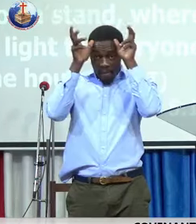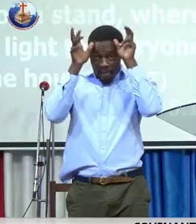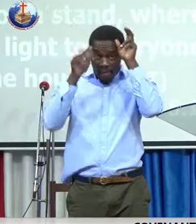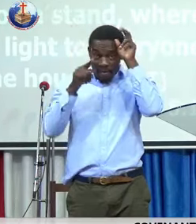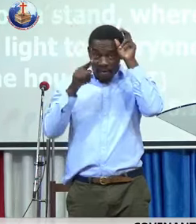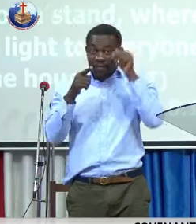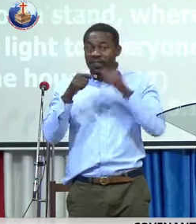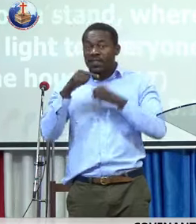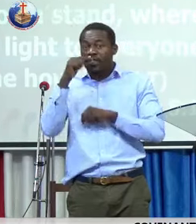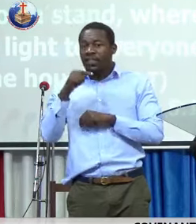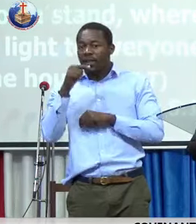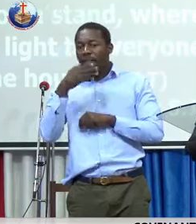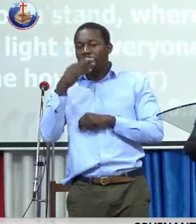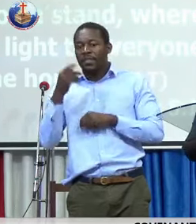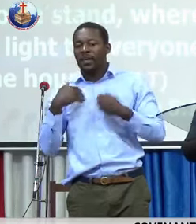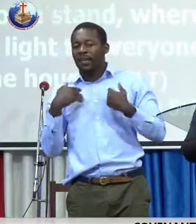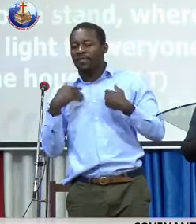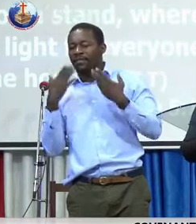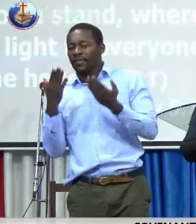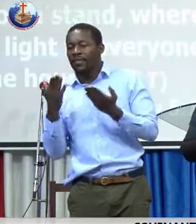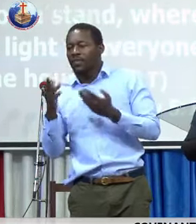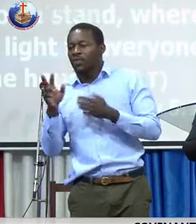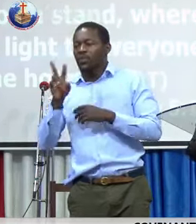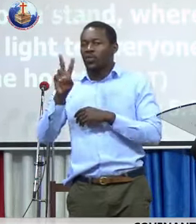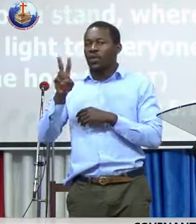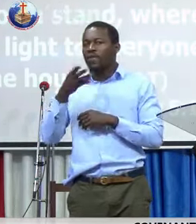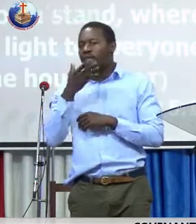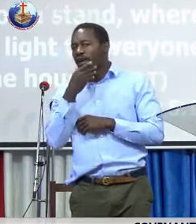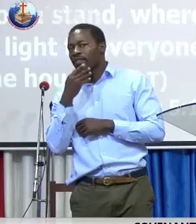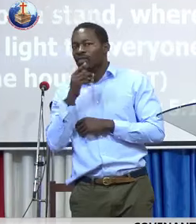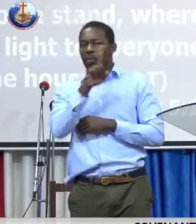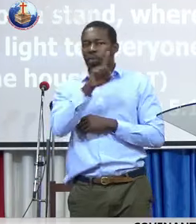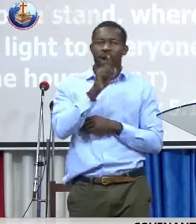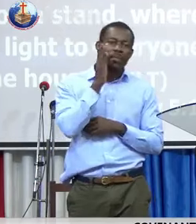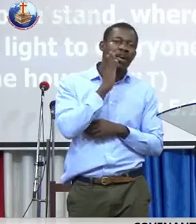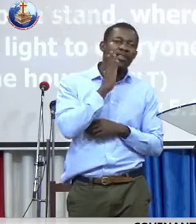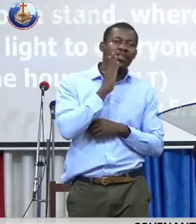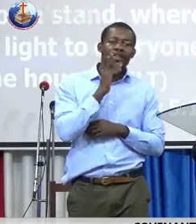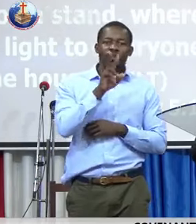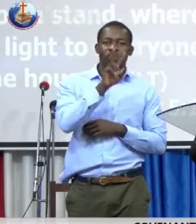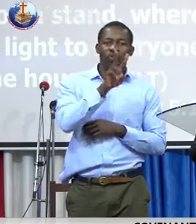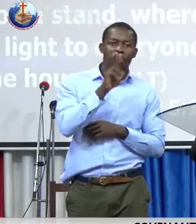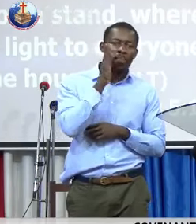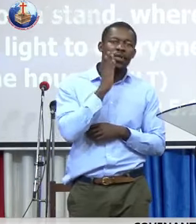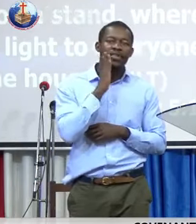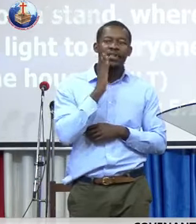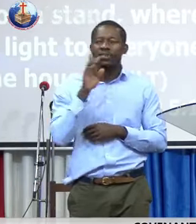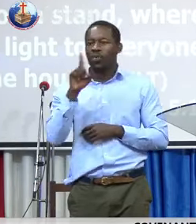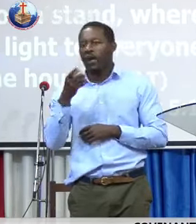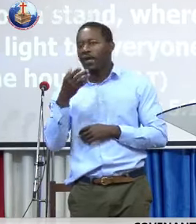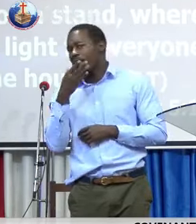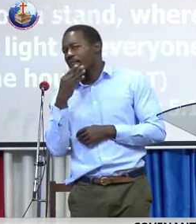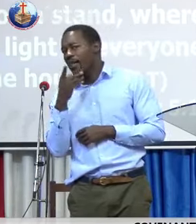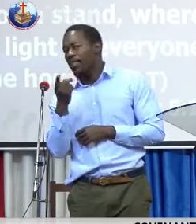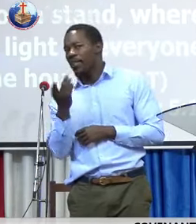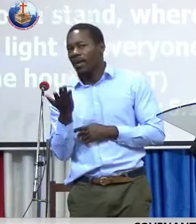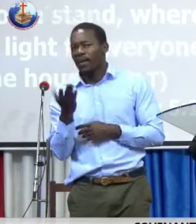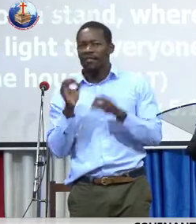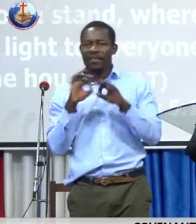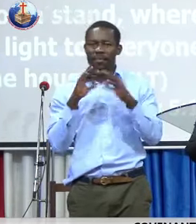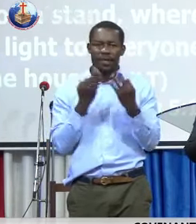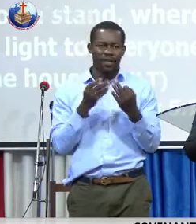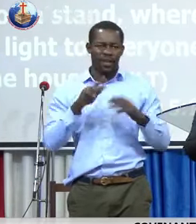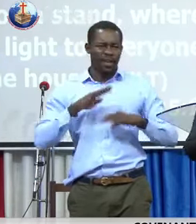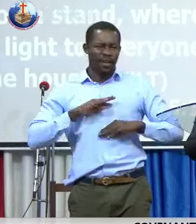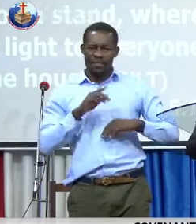ya kwamba ni sawa kukua na mababa wawili na watoto, hiyo ni familia. He says having two mothers and children, that's a family. Anasema kuwa na mama wawili na watoto